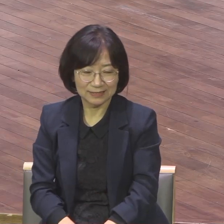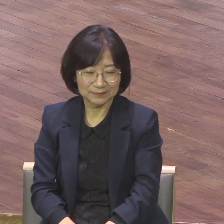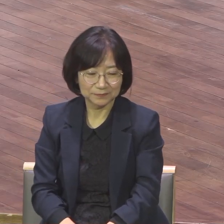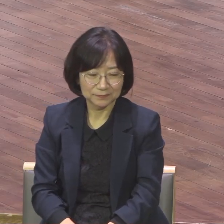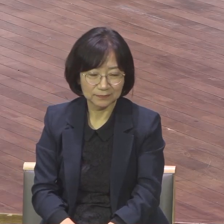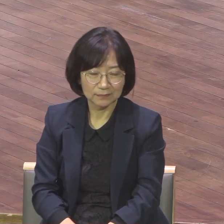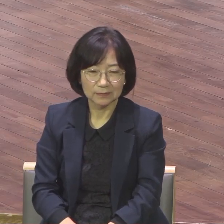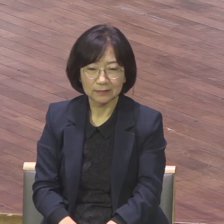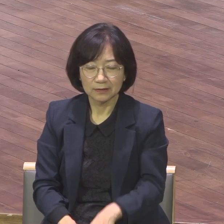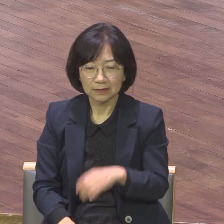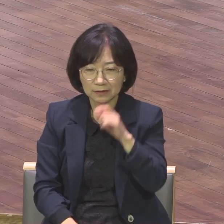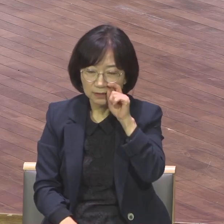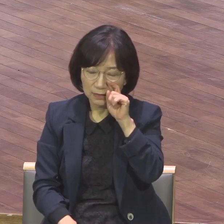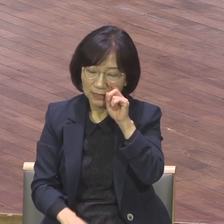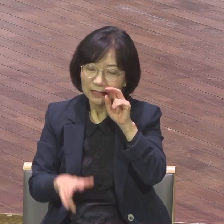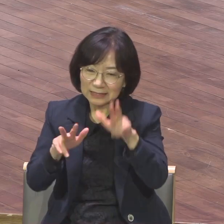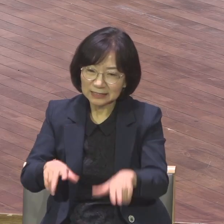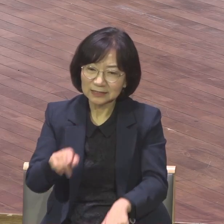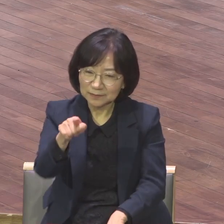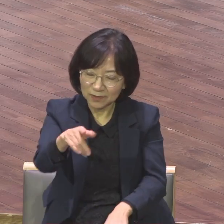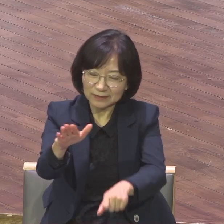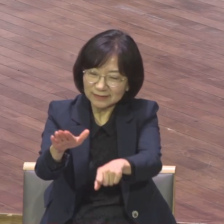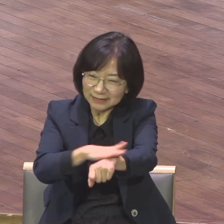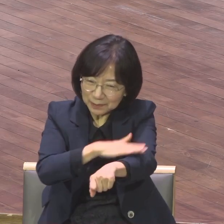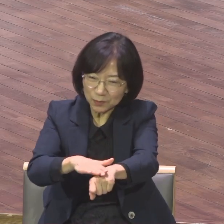지금 네가 잘못해가지고 고생하고 있는데